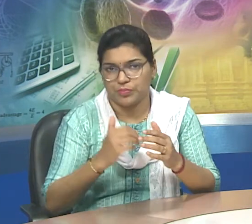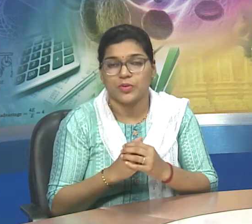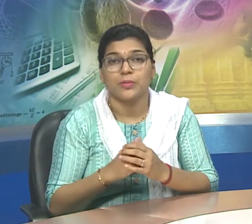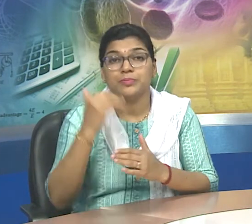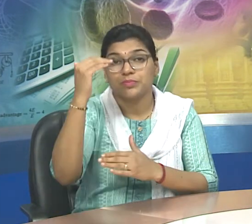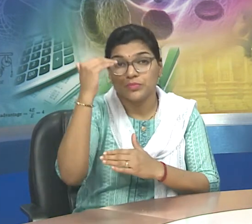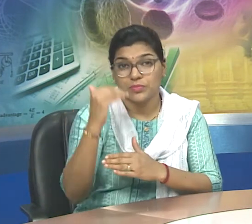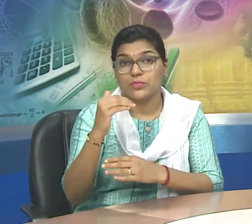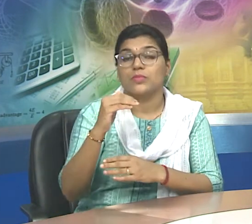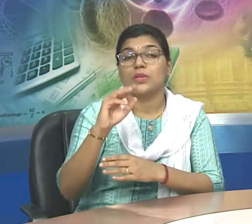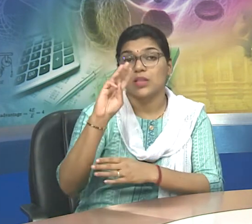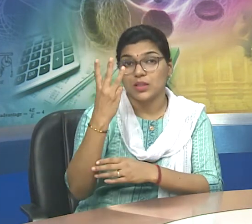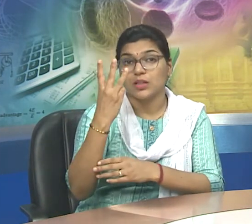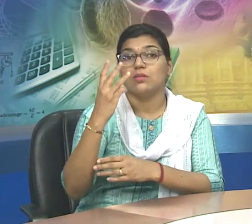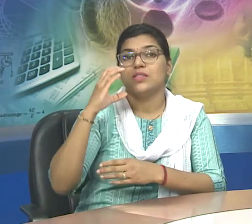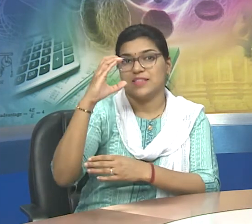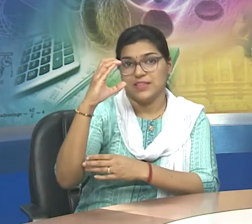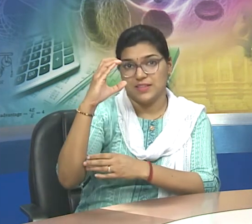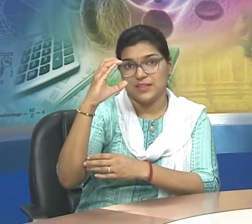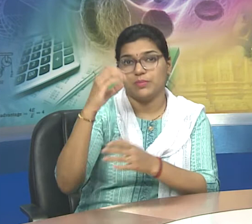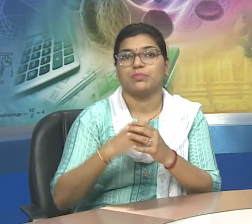खत्म हो जाएगी या कम हो जाएगी। तीसरा बिंदु कह रहा है